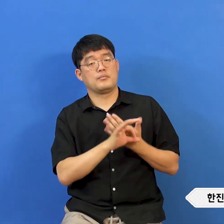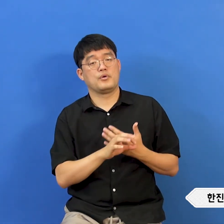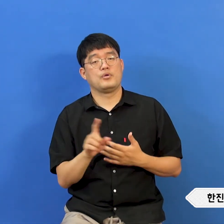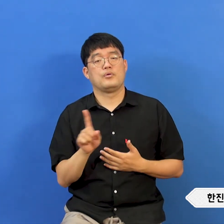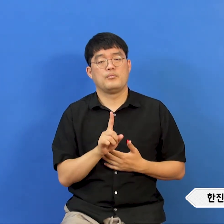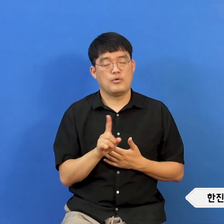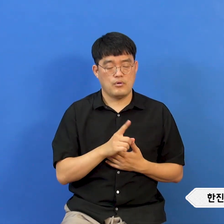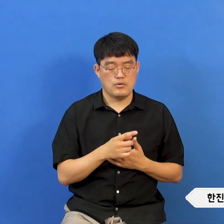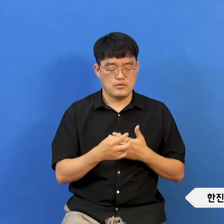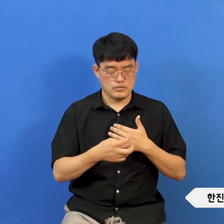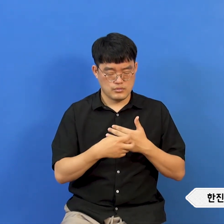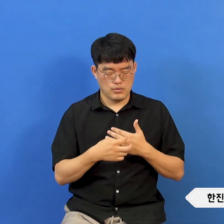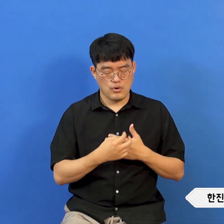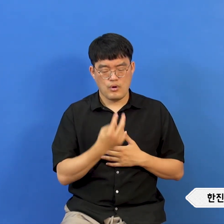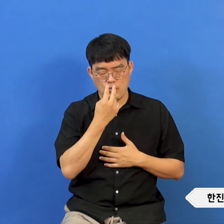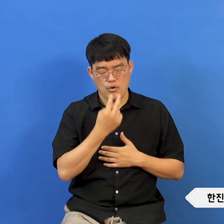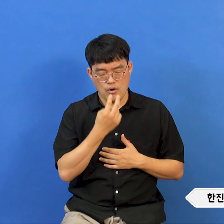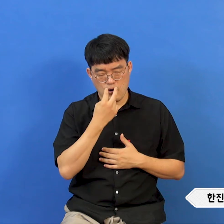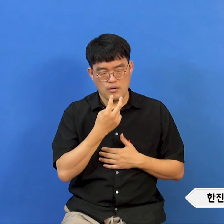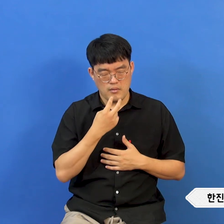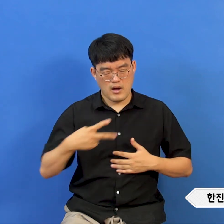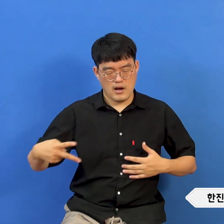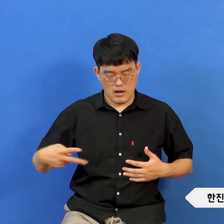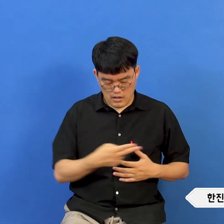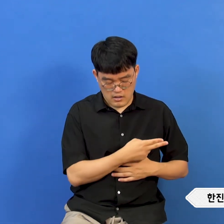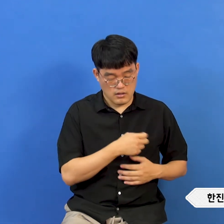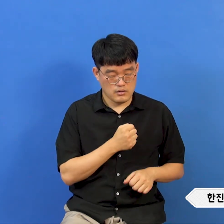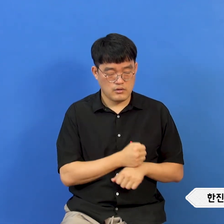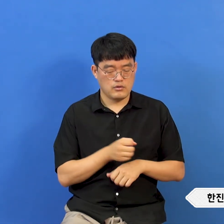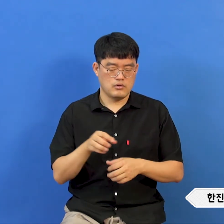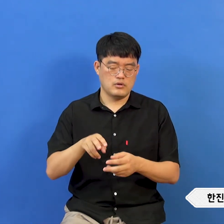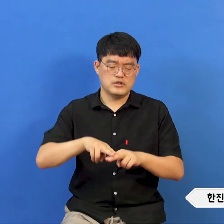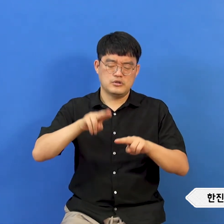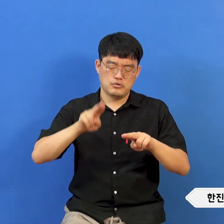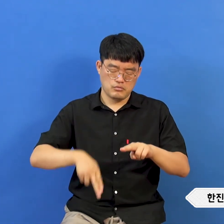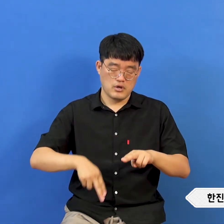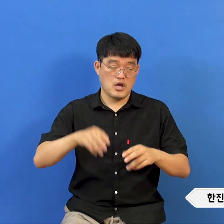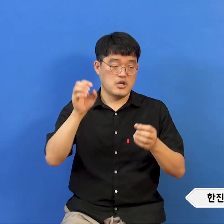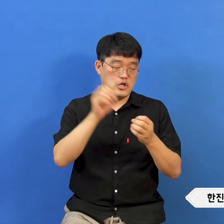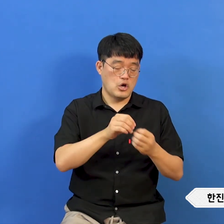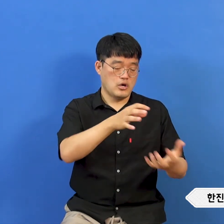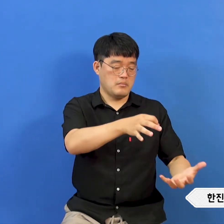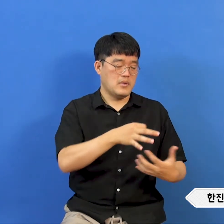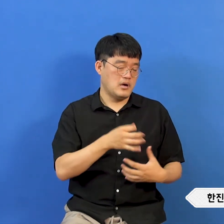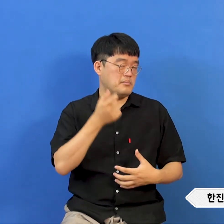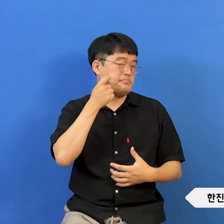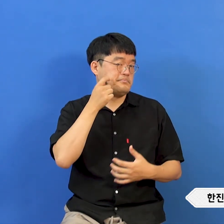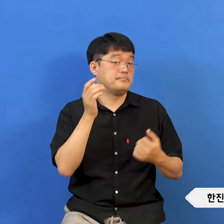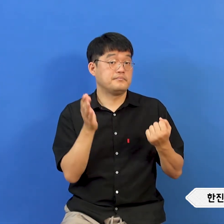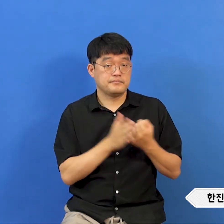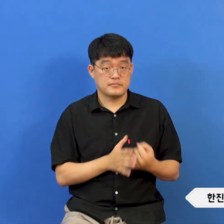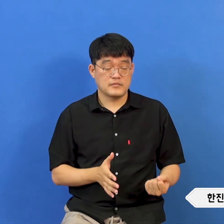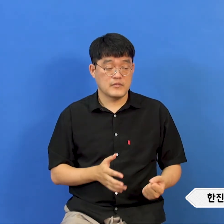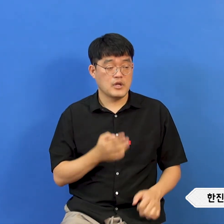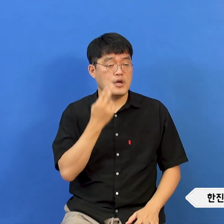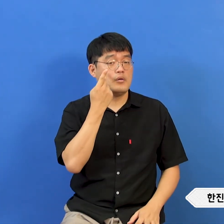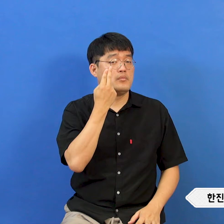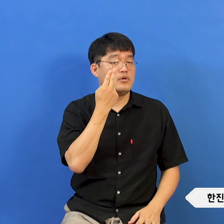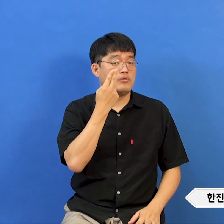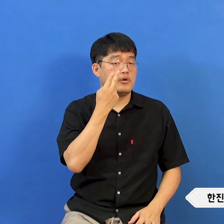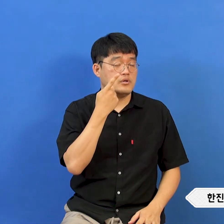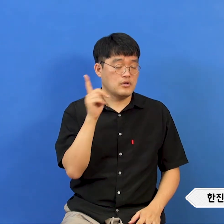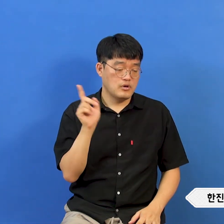끊기고 그 다음에 은퇴연금도 이제 받을 수가 없게 되기 때문이죠. 미국에서 의료보험만 좀 좋은 거